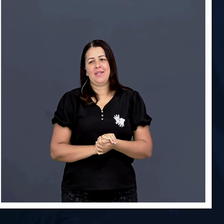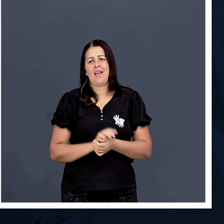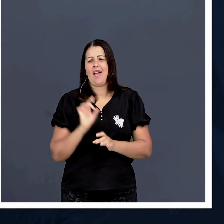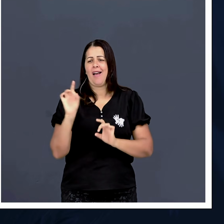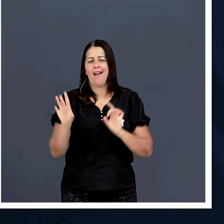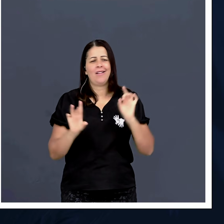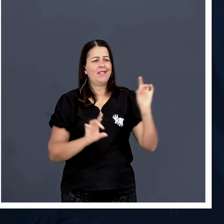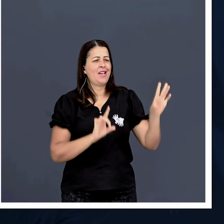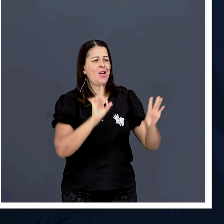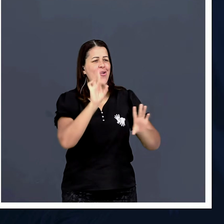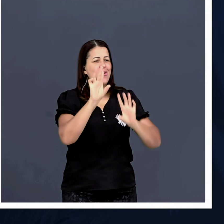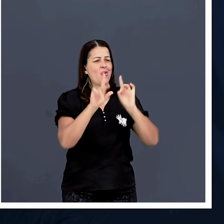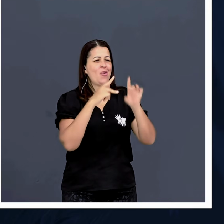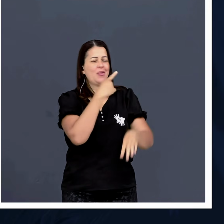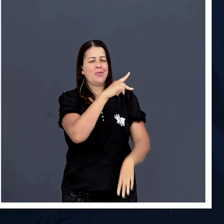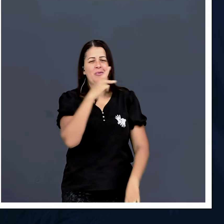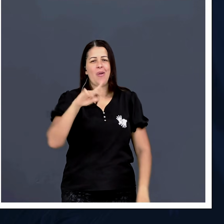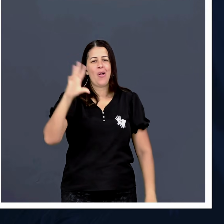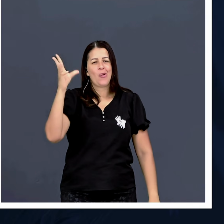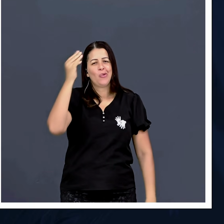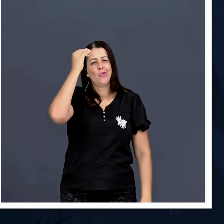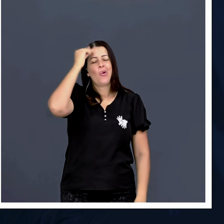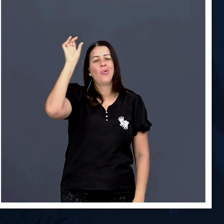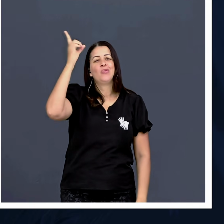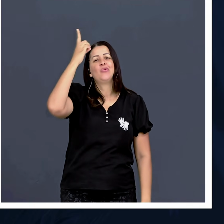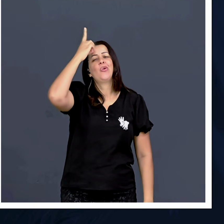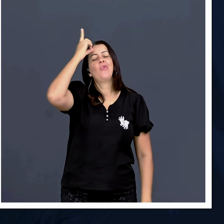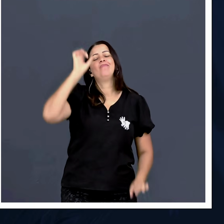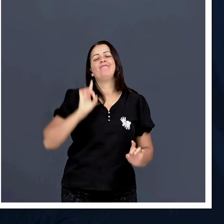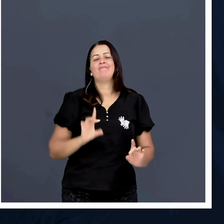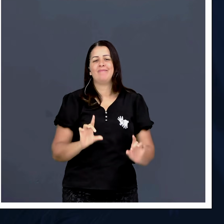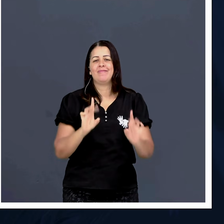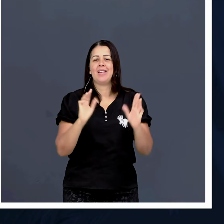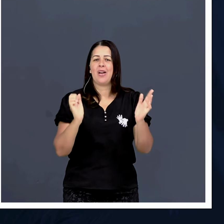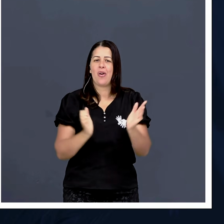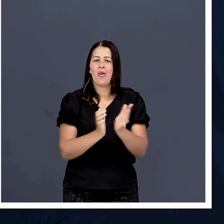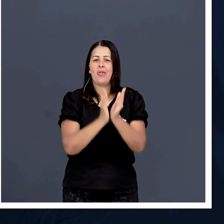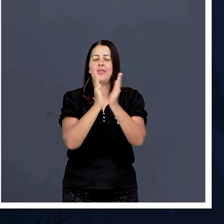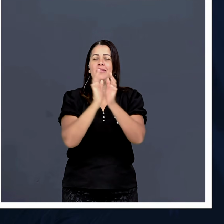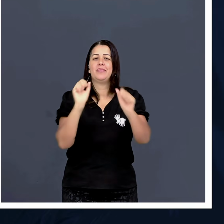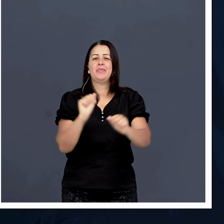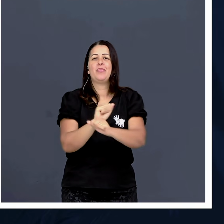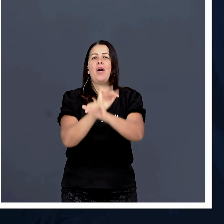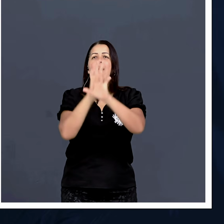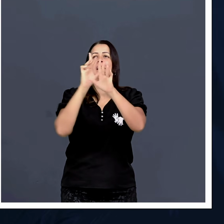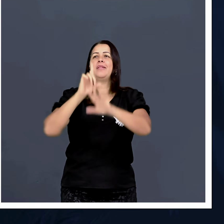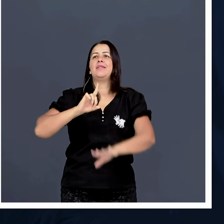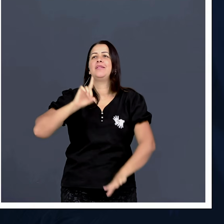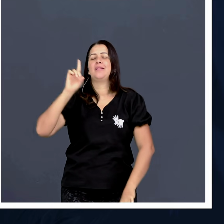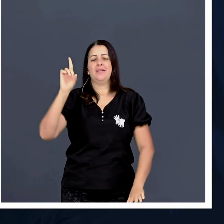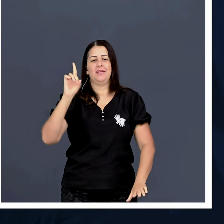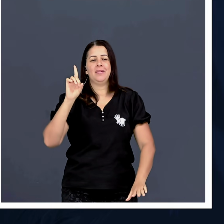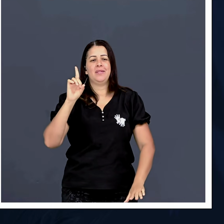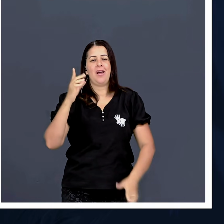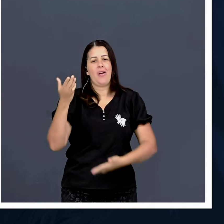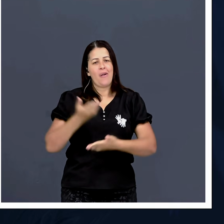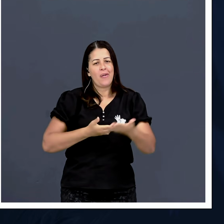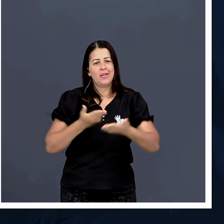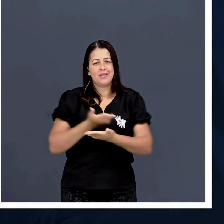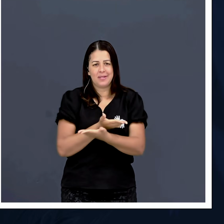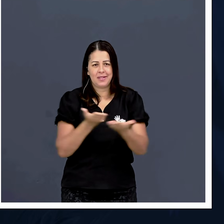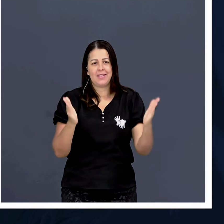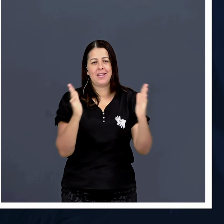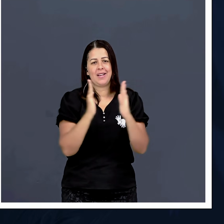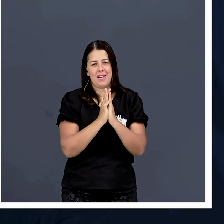um, com o seu dom, com o seu jeito especial de ser, tem glorificado o nome do Senhor e edificado esta casa. Da